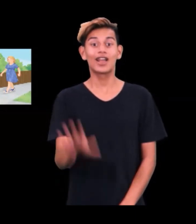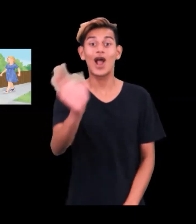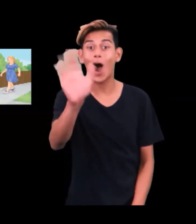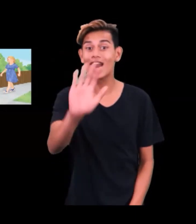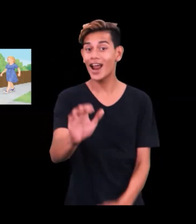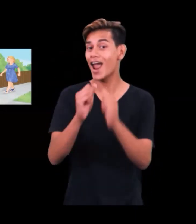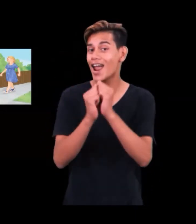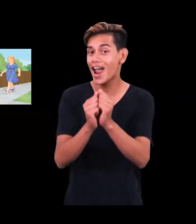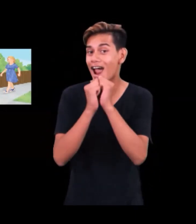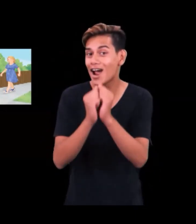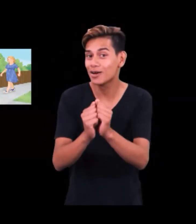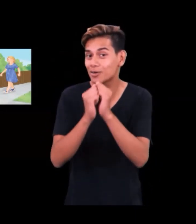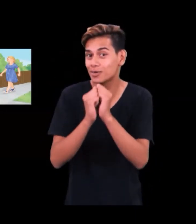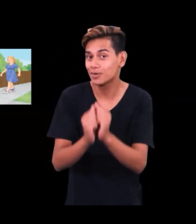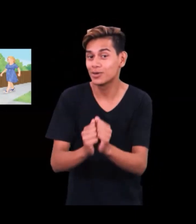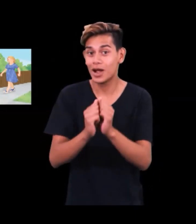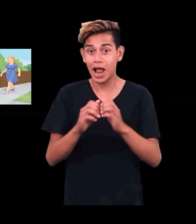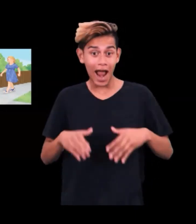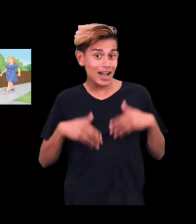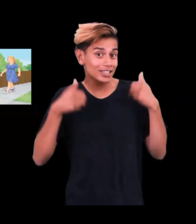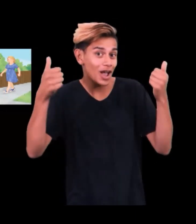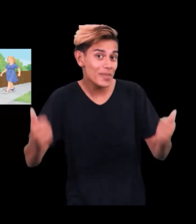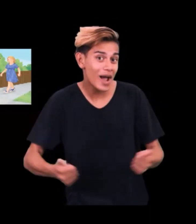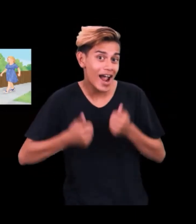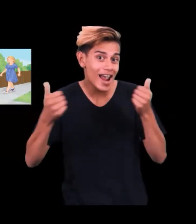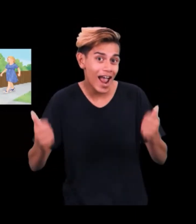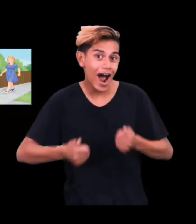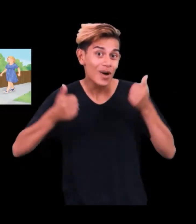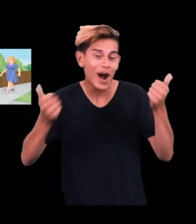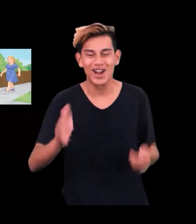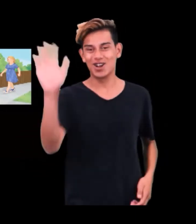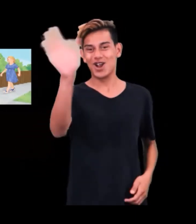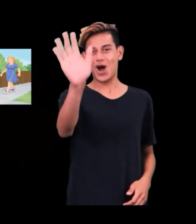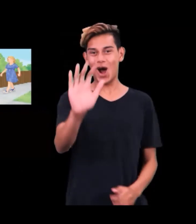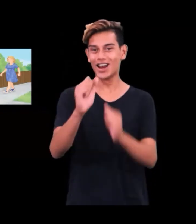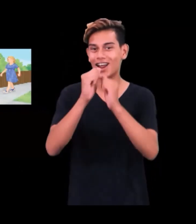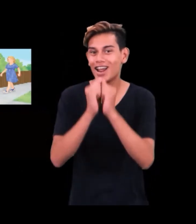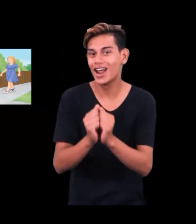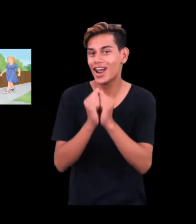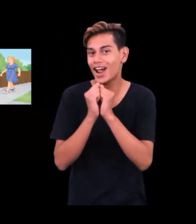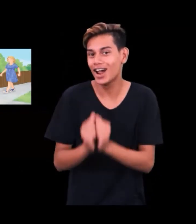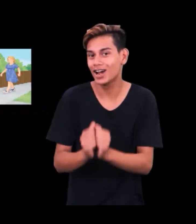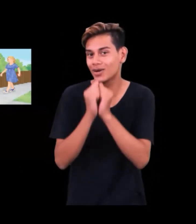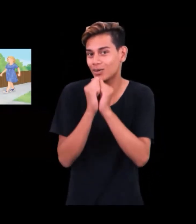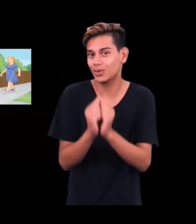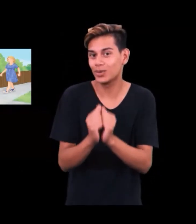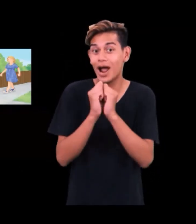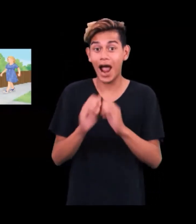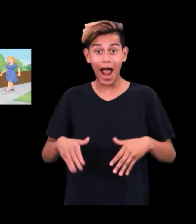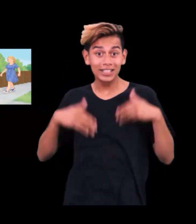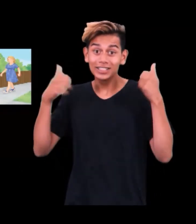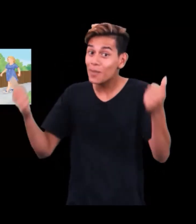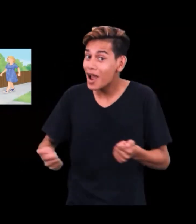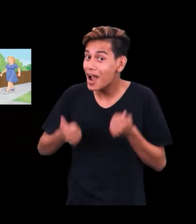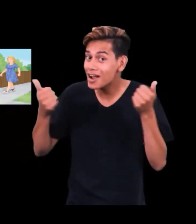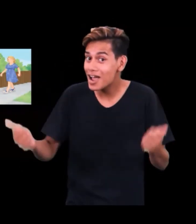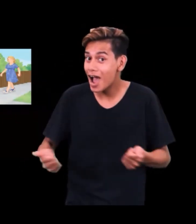Kia ora e ho, ake te pehe a koe. Kia ora e ho, ake te pehe a